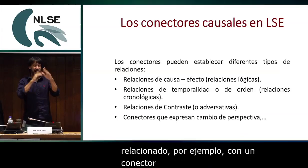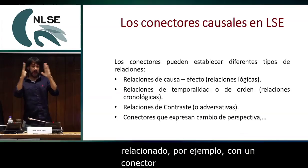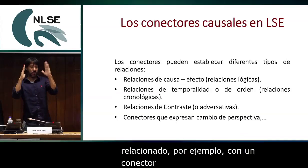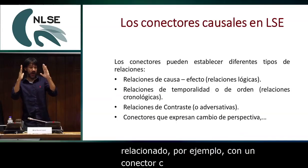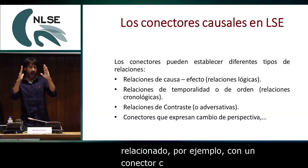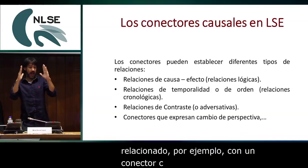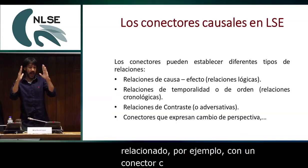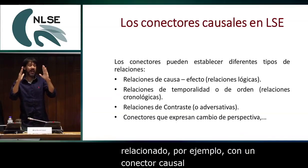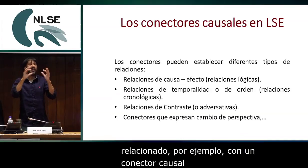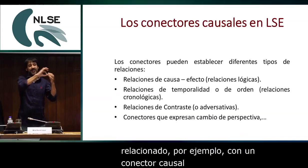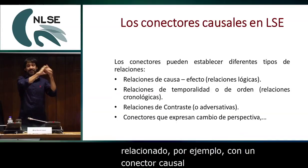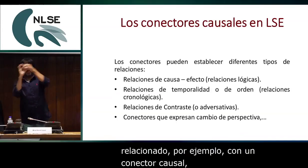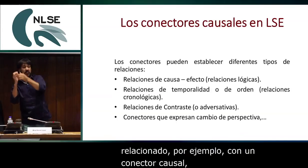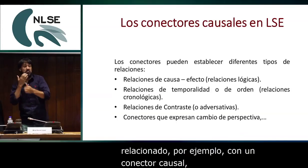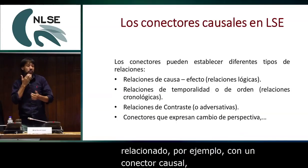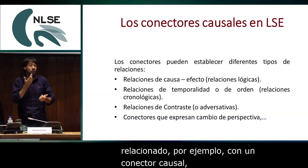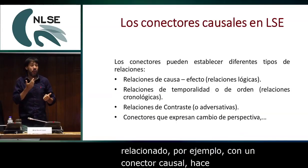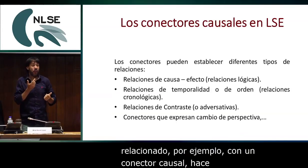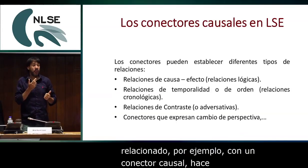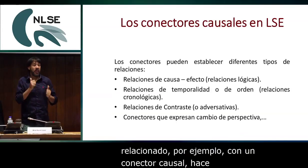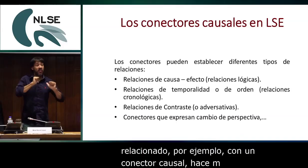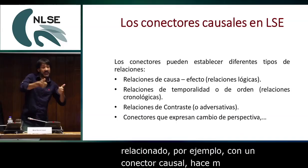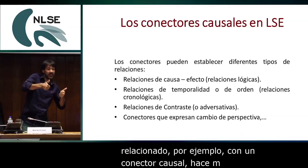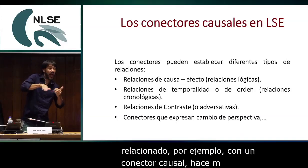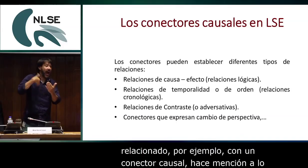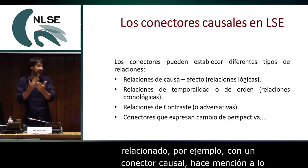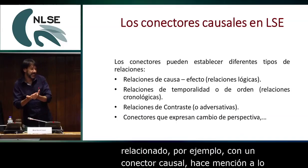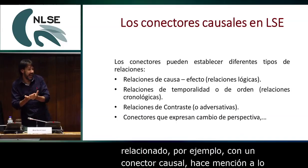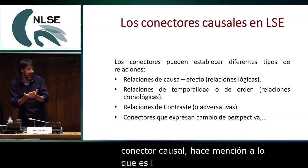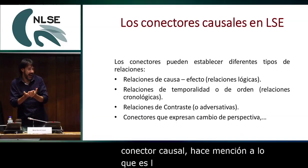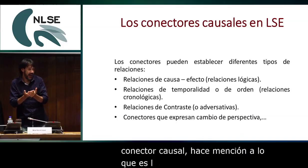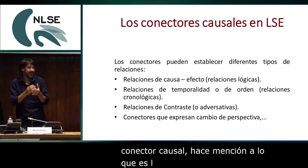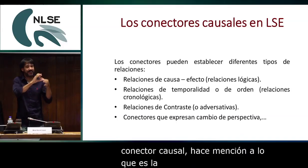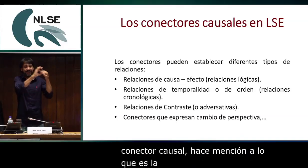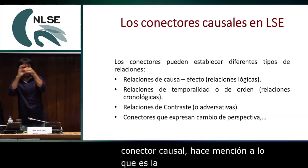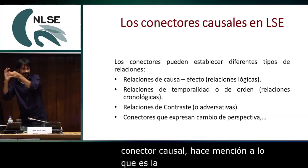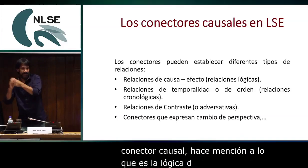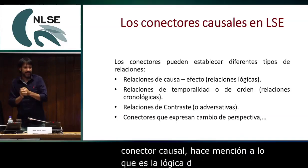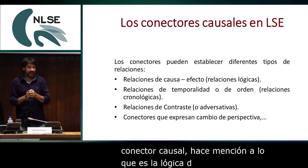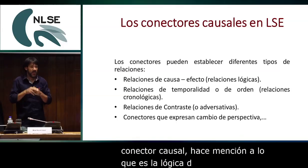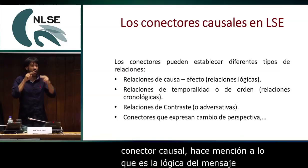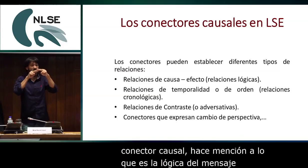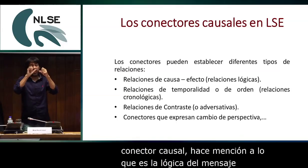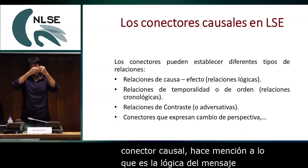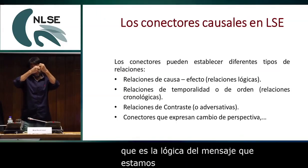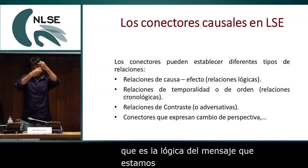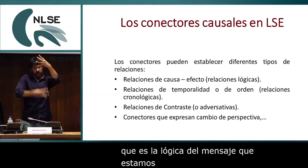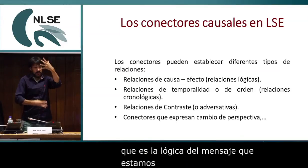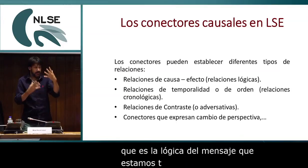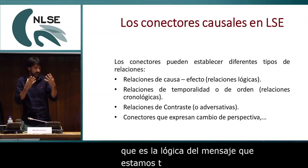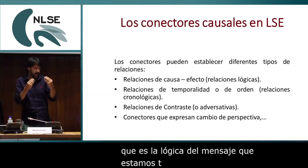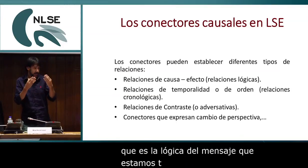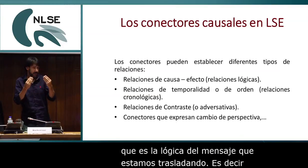hace mención a lo que es la lógica del mensaje que estamos trasladando, es decir, desde que se empieza hasta donde se quiere